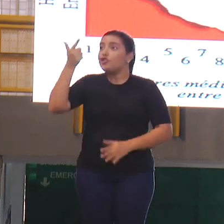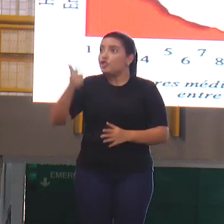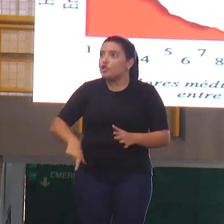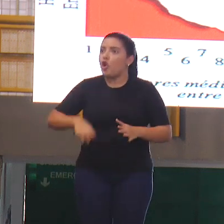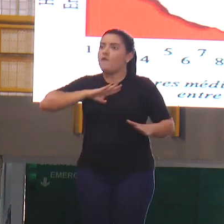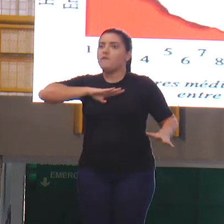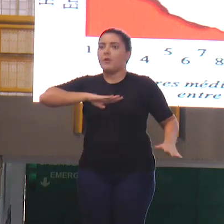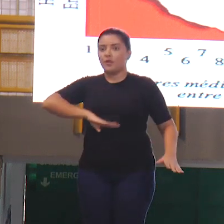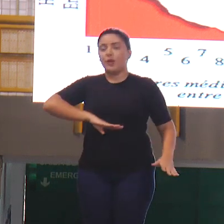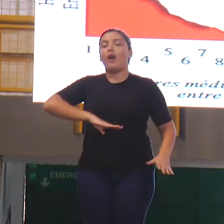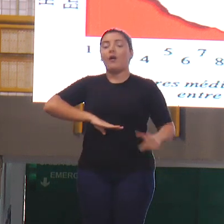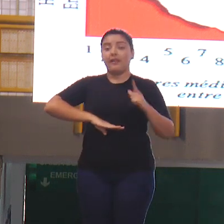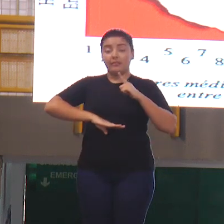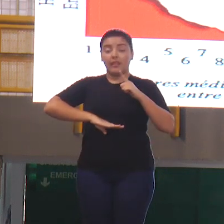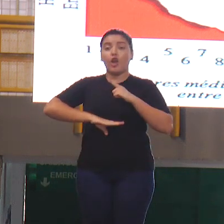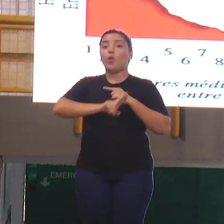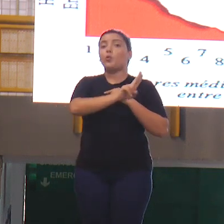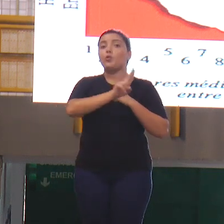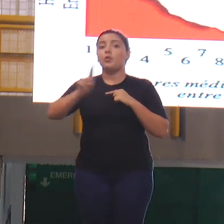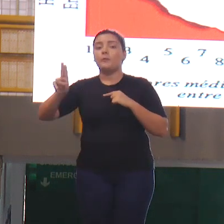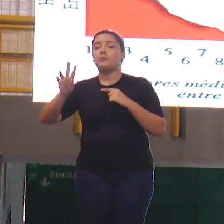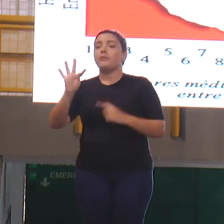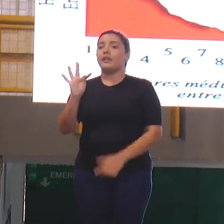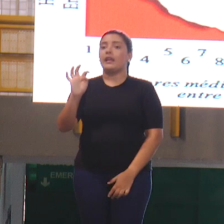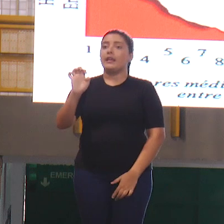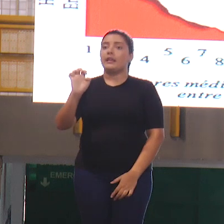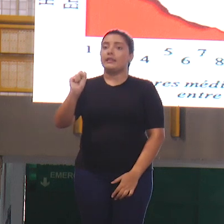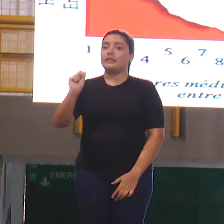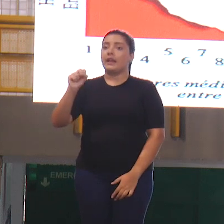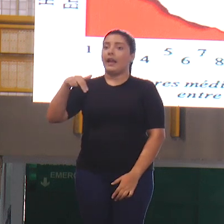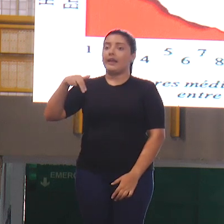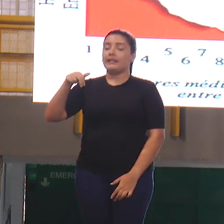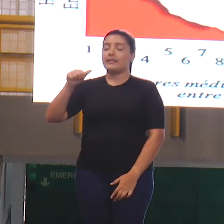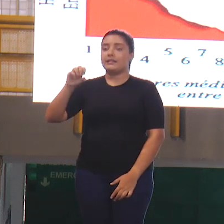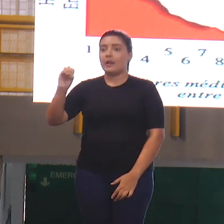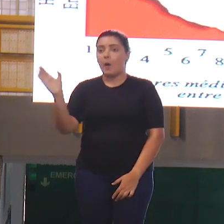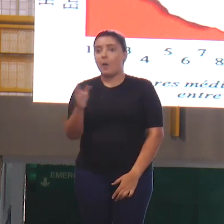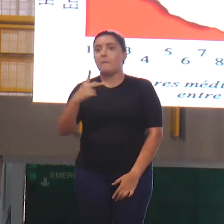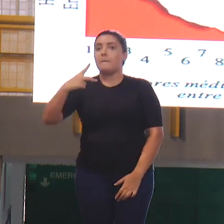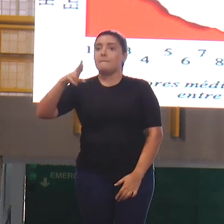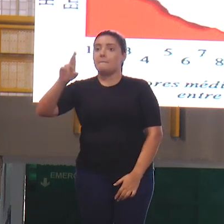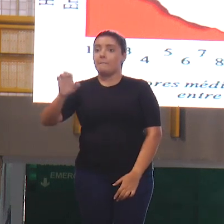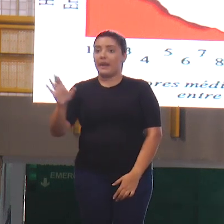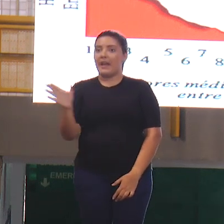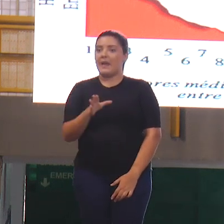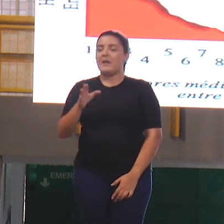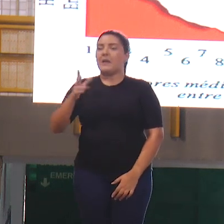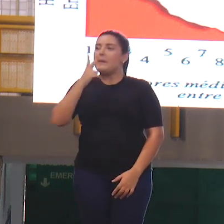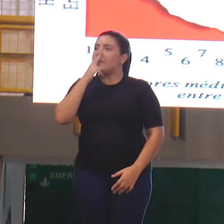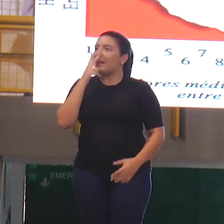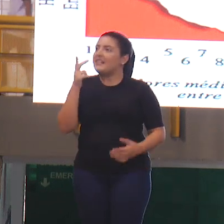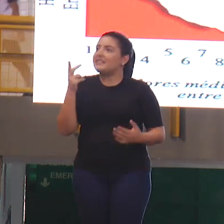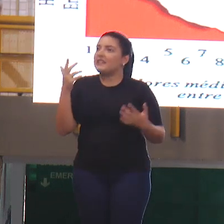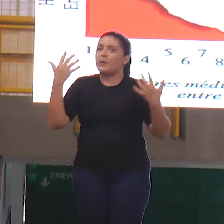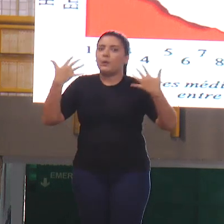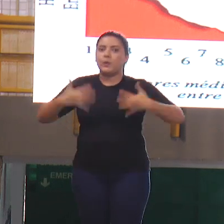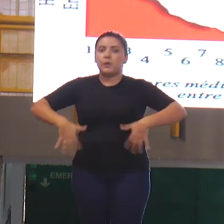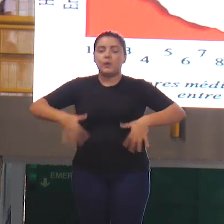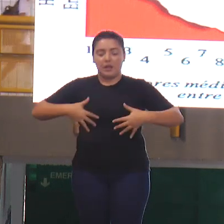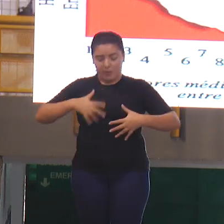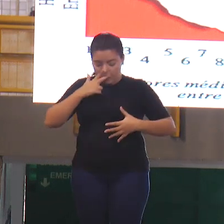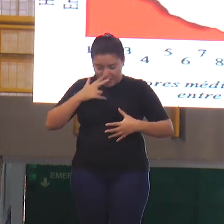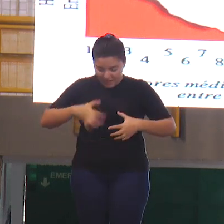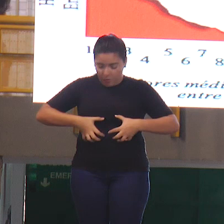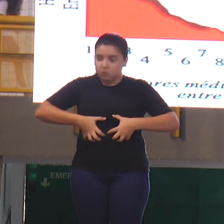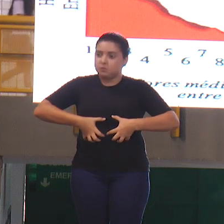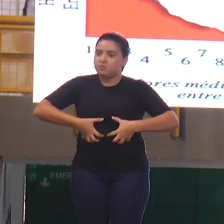menstruação, existe a chamada tensão pré-menstrual. É aquela que há uma retenção de